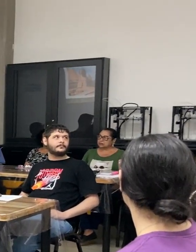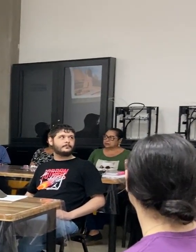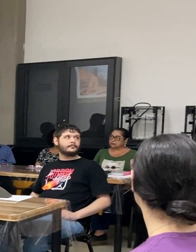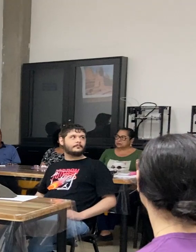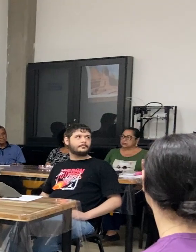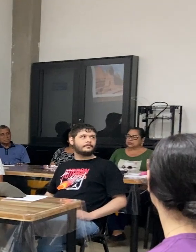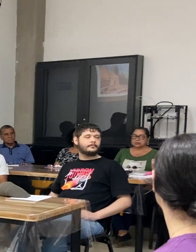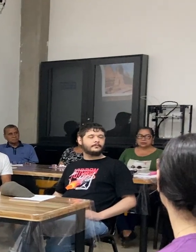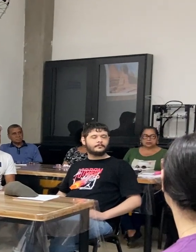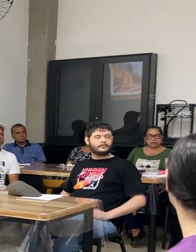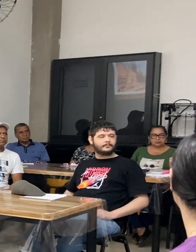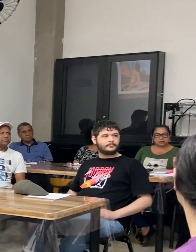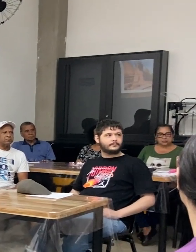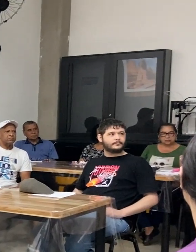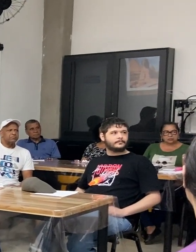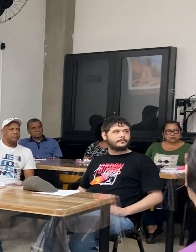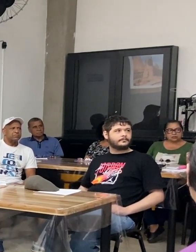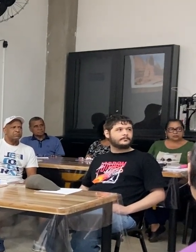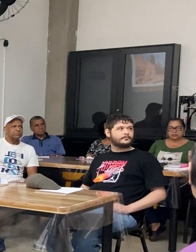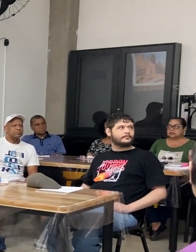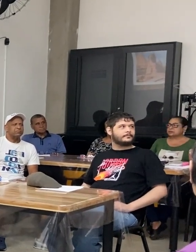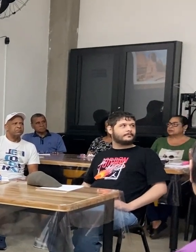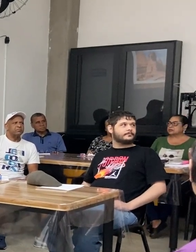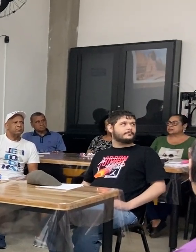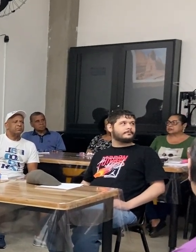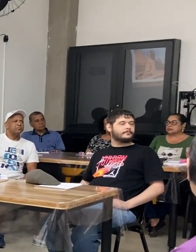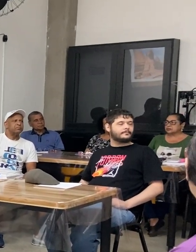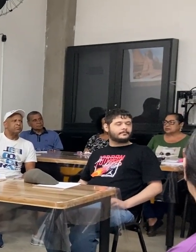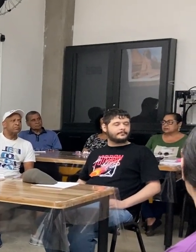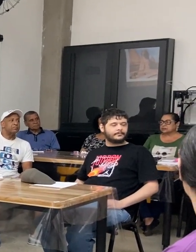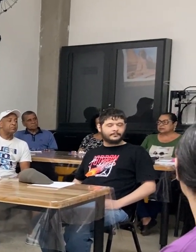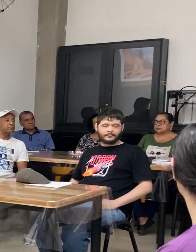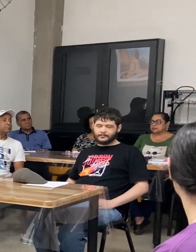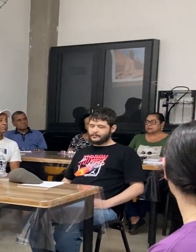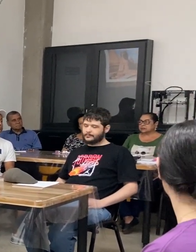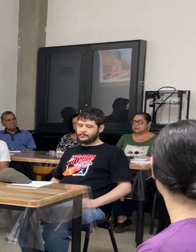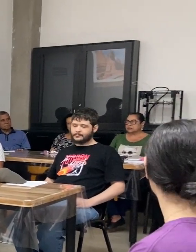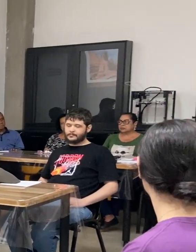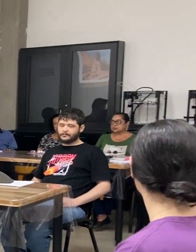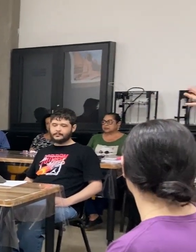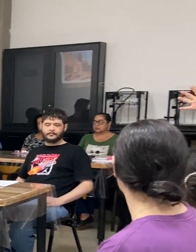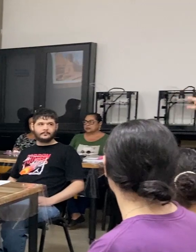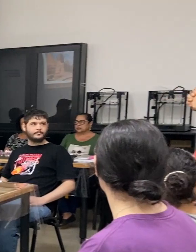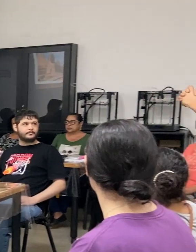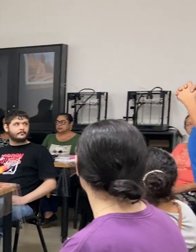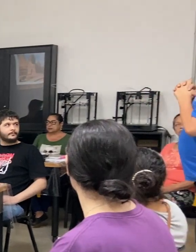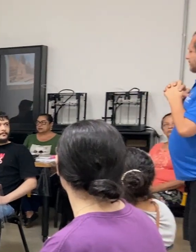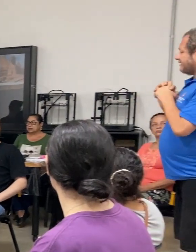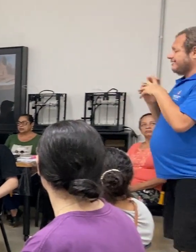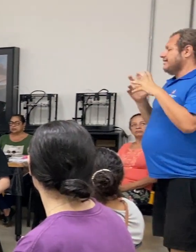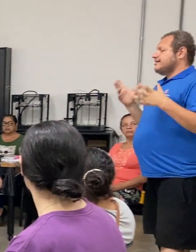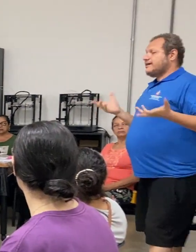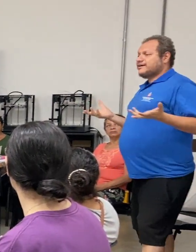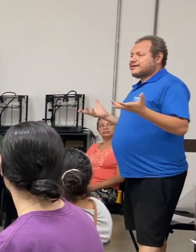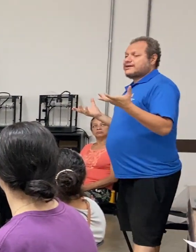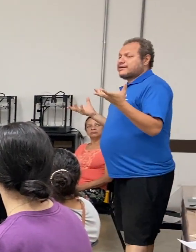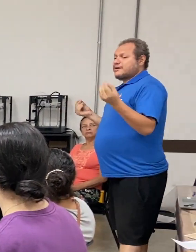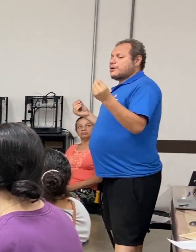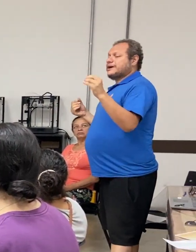meio misteriosos, que estranho, como assim eles se comunicam de maneira diferente ou não se comunicam? Parece que não se comunicam e tal, as coisas todas. E aí, como é que